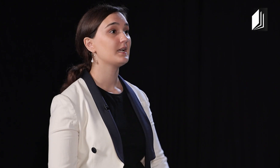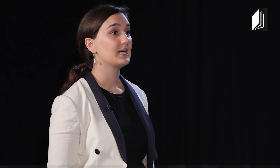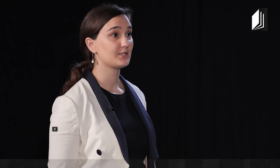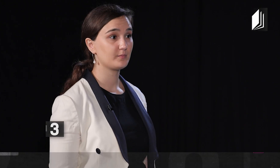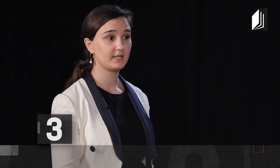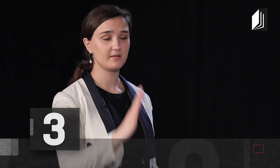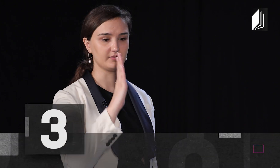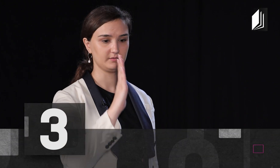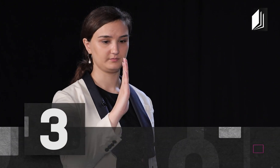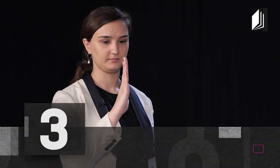ასოპგერა V.